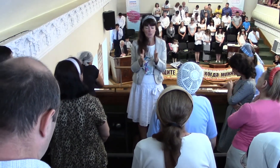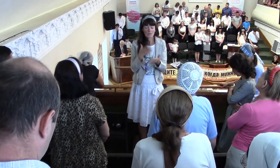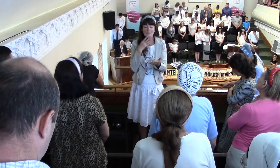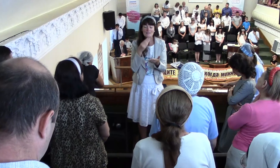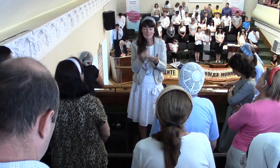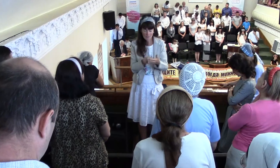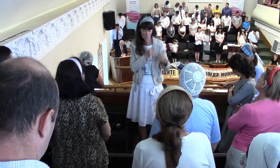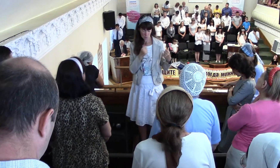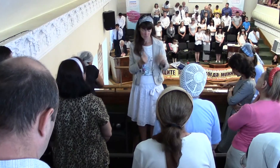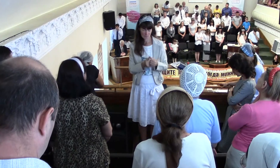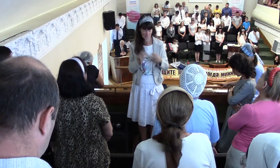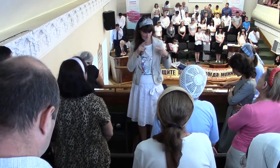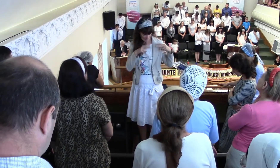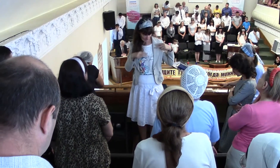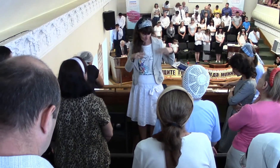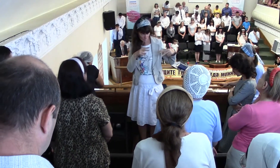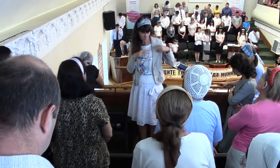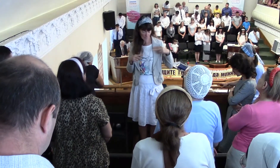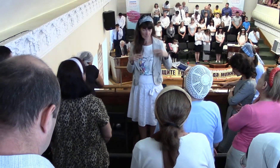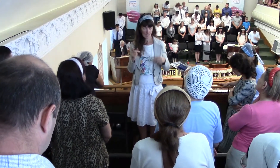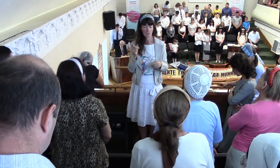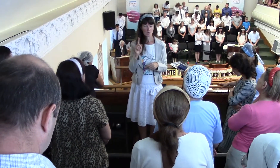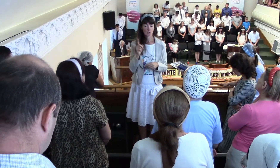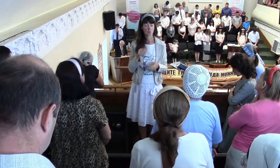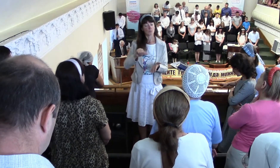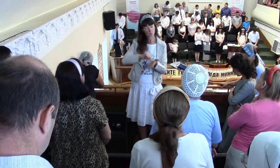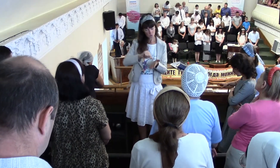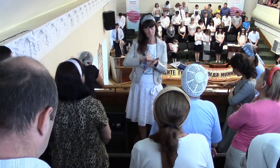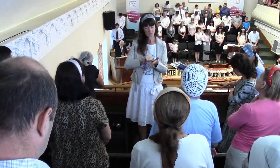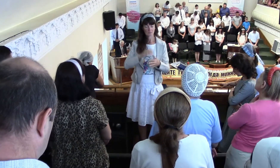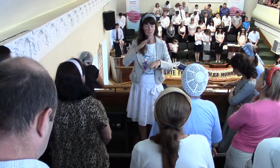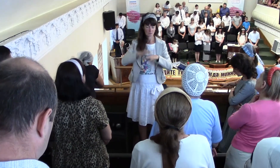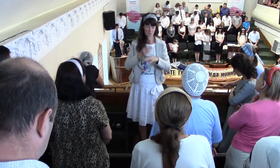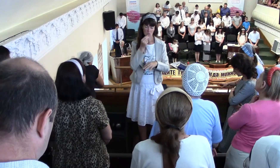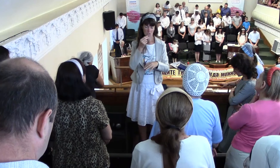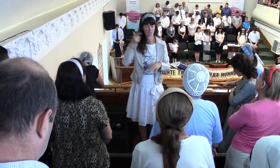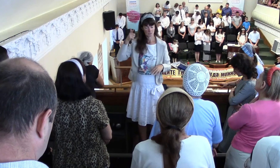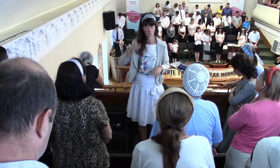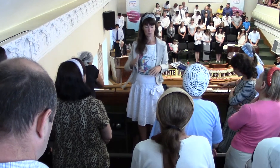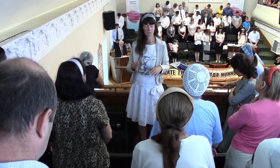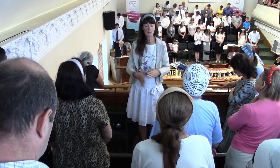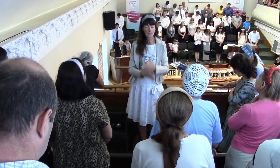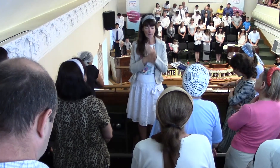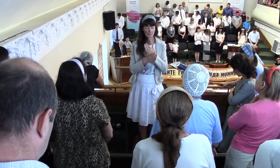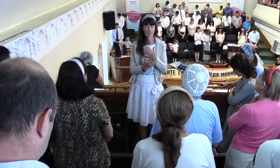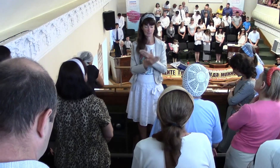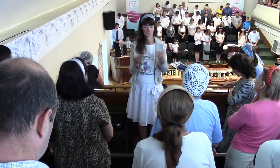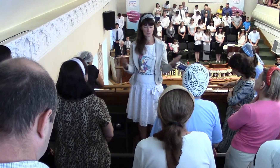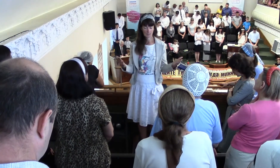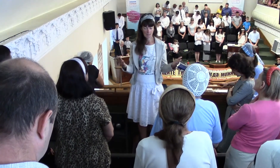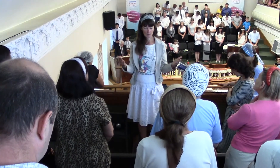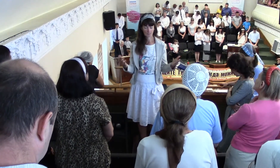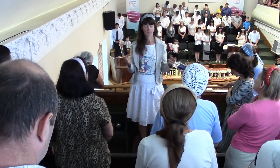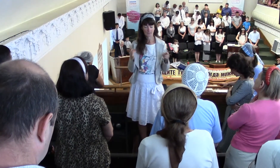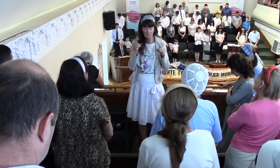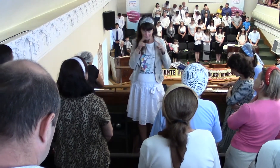сердце смотреть, чтобы вправе быть участвовать в вечере Господней. Помоги, Господь, нам смотреть, а только